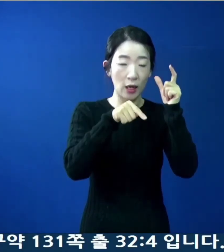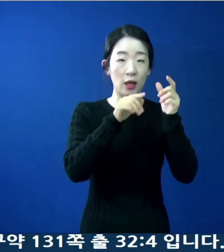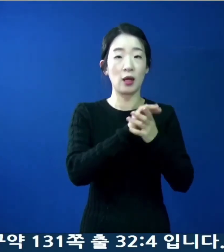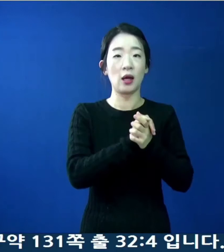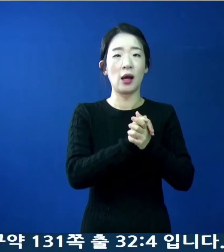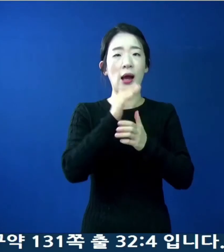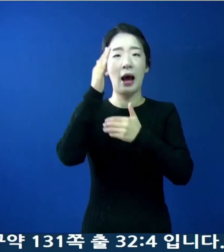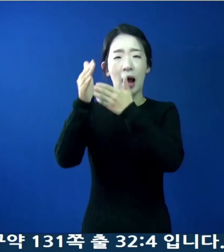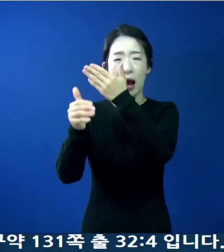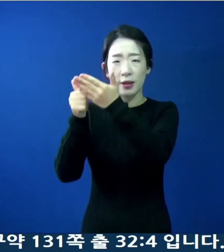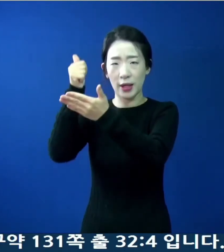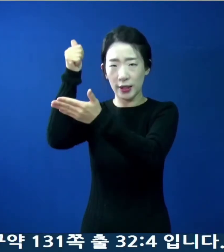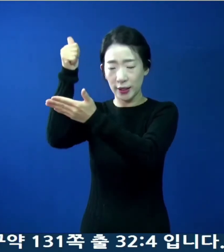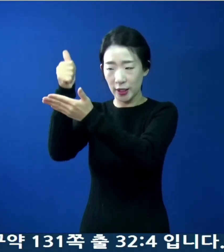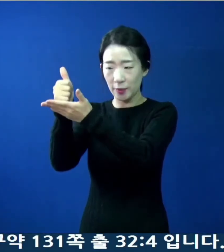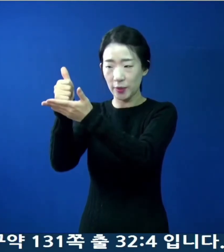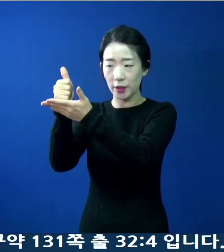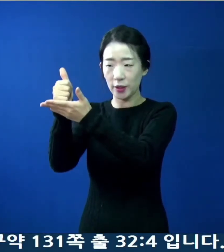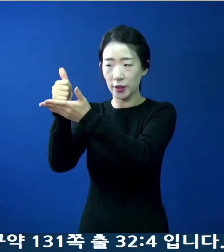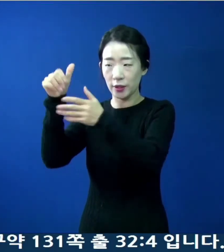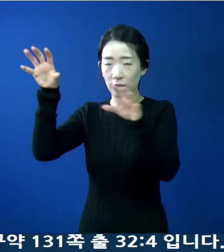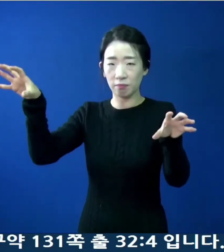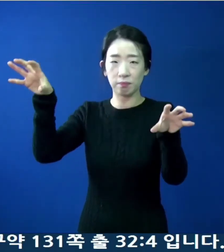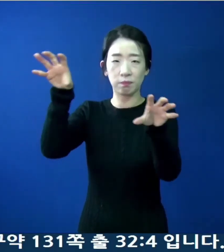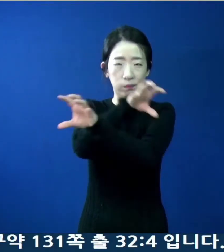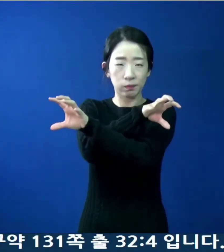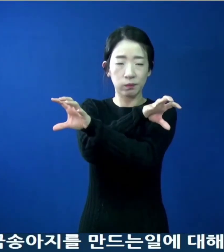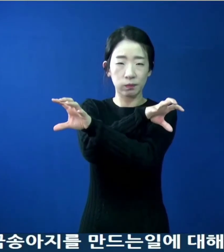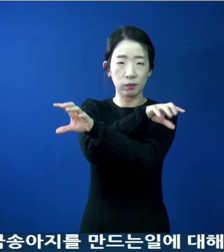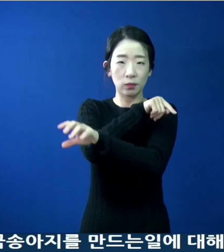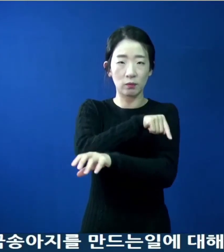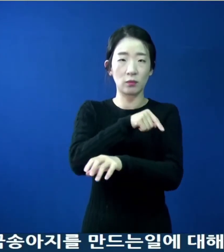하나님을 금송아지로 바꾼 것이죠.